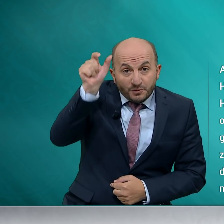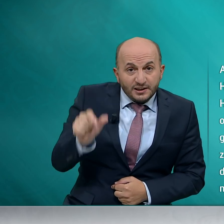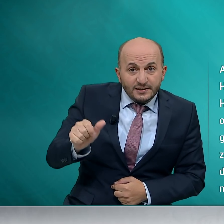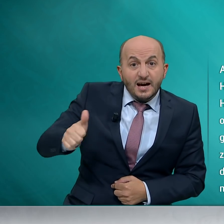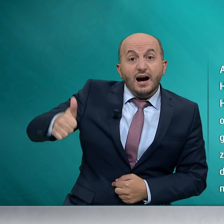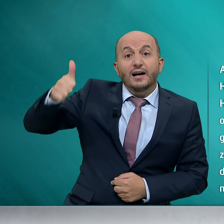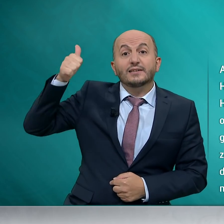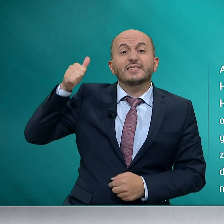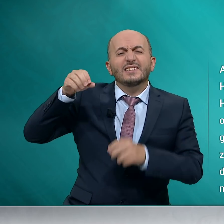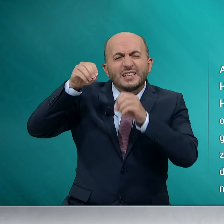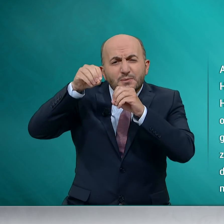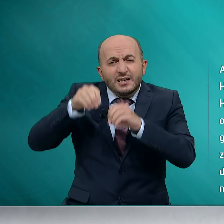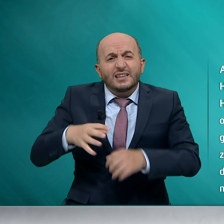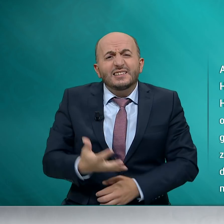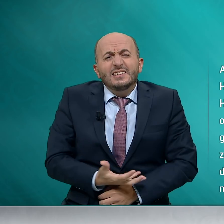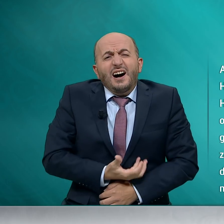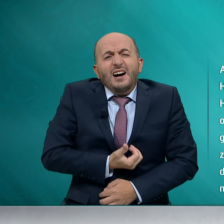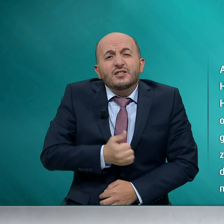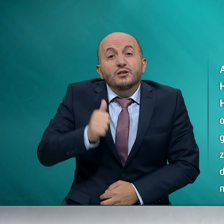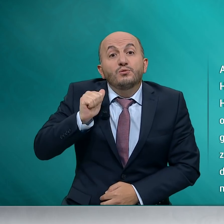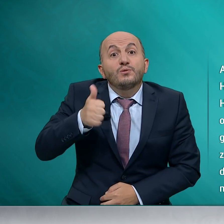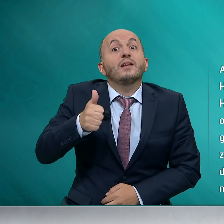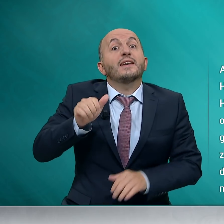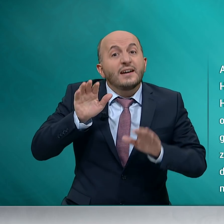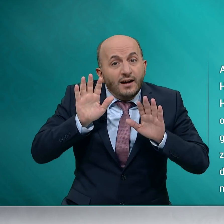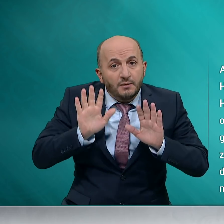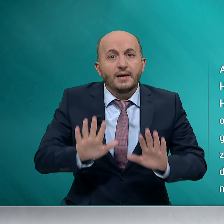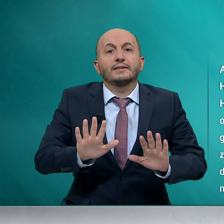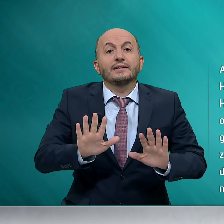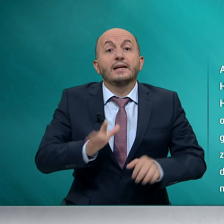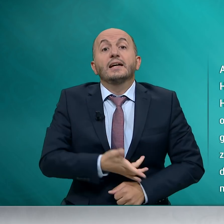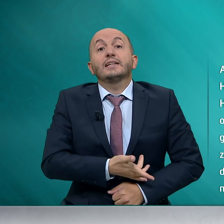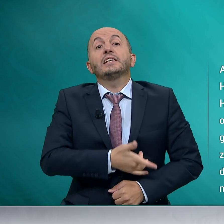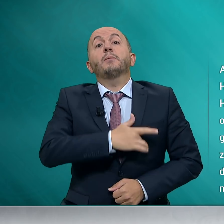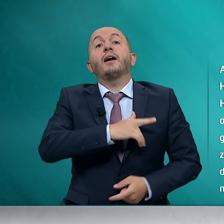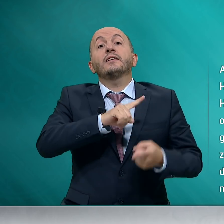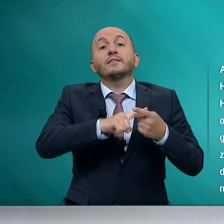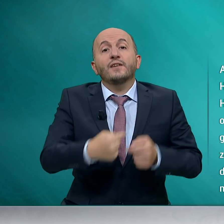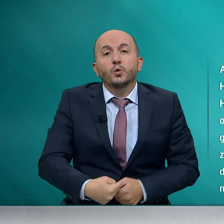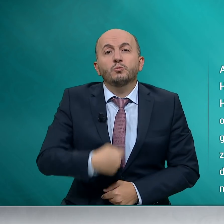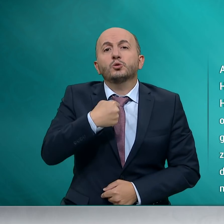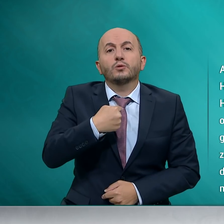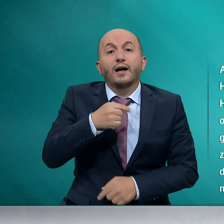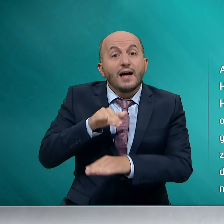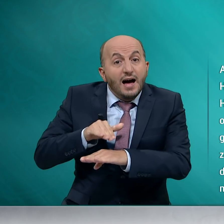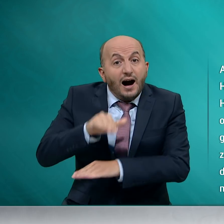Mümin arkasında bıraktığı acı günlere rağmen iman ve umutla